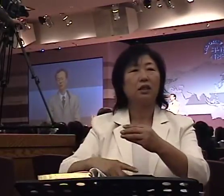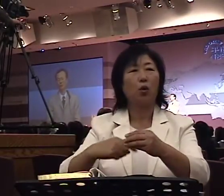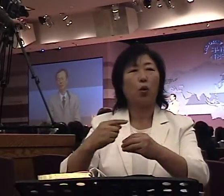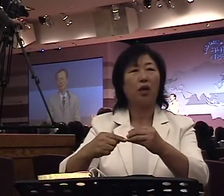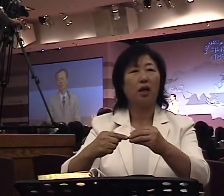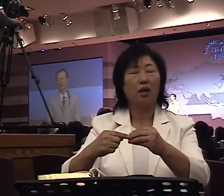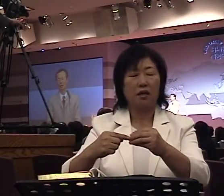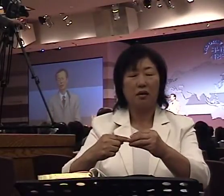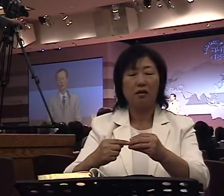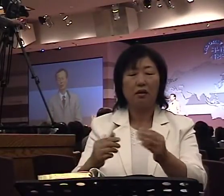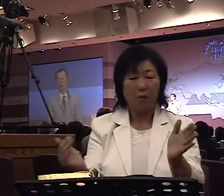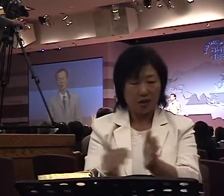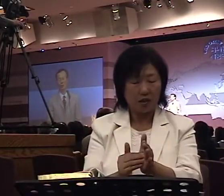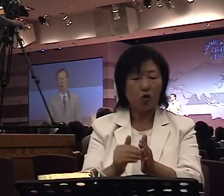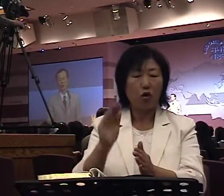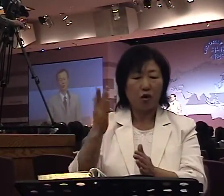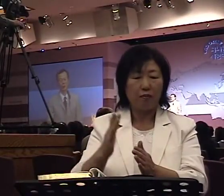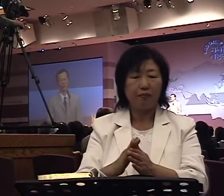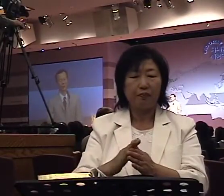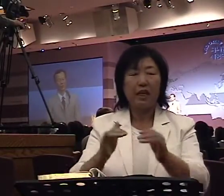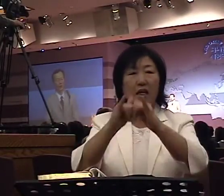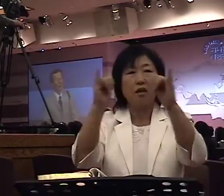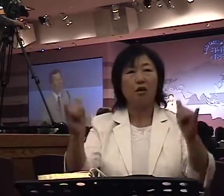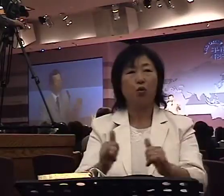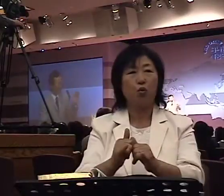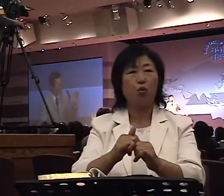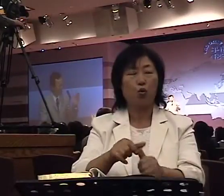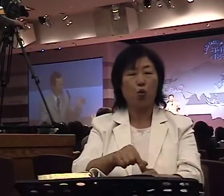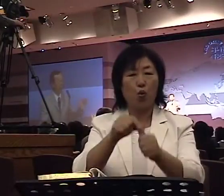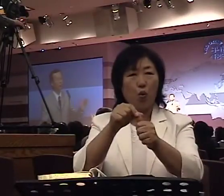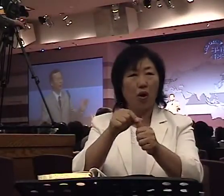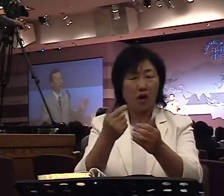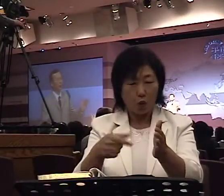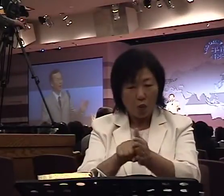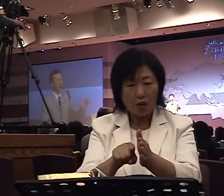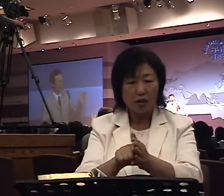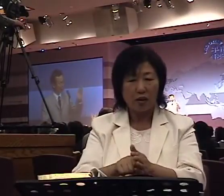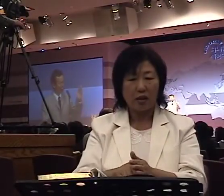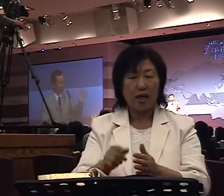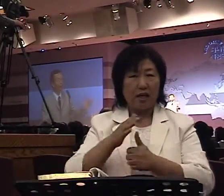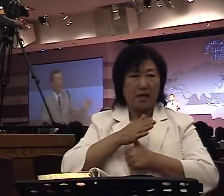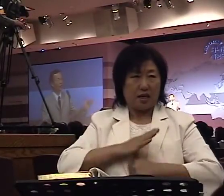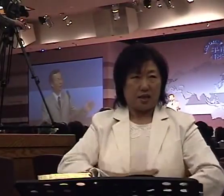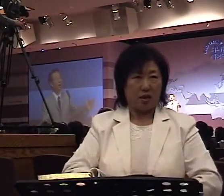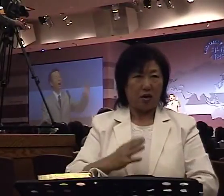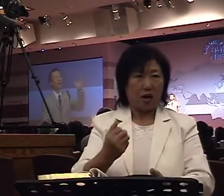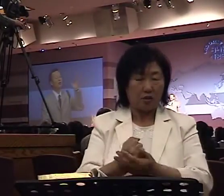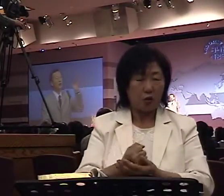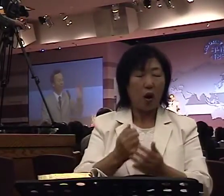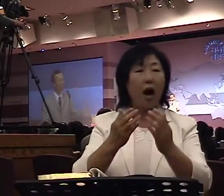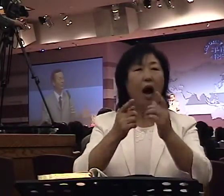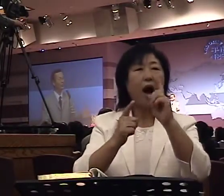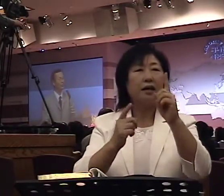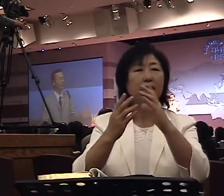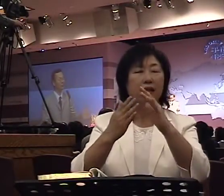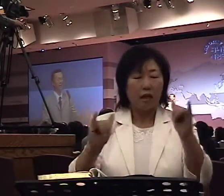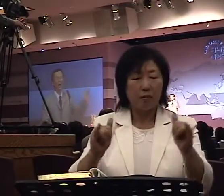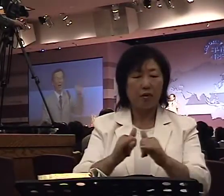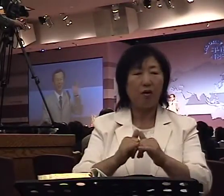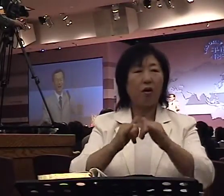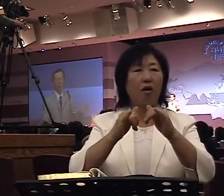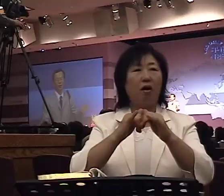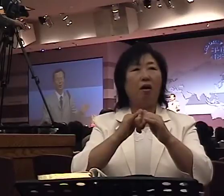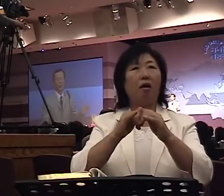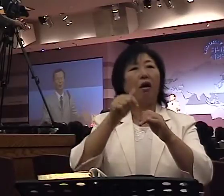것입니다. 인류를 구원하시기 위하여 하나님은 인내를 가지시고 한 사람을 일으켜 한 가문을